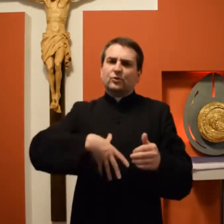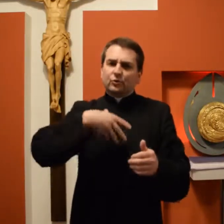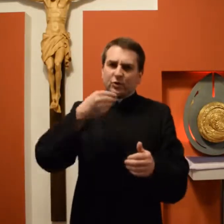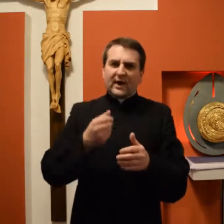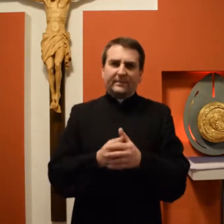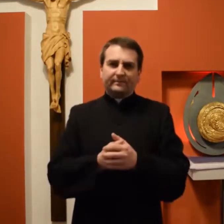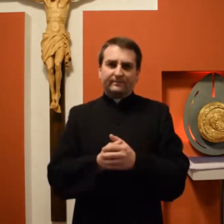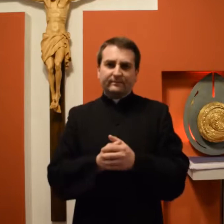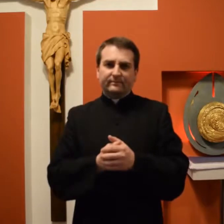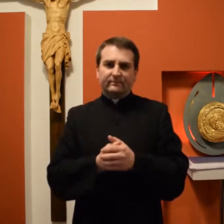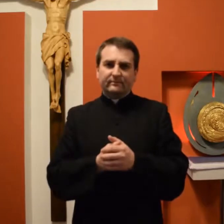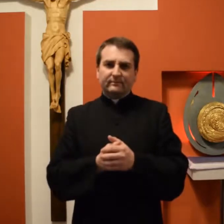Dusza